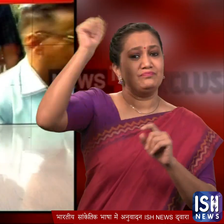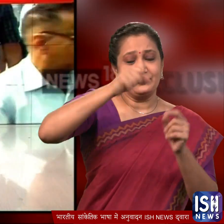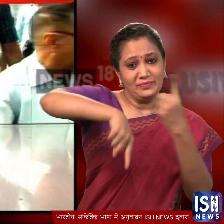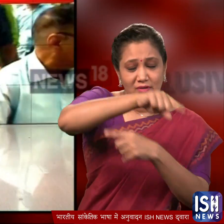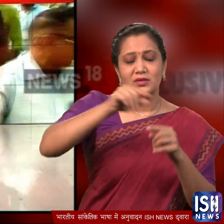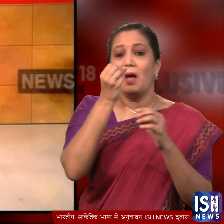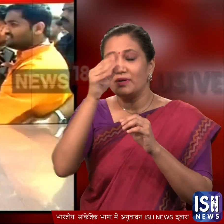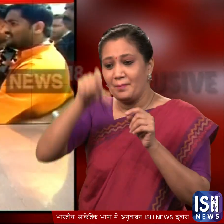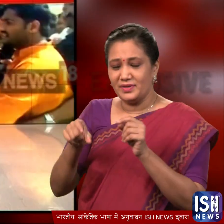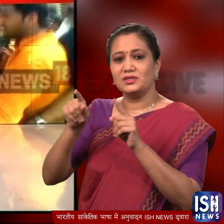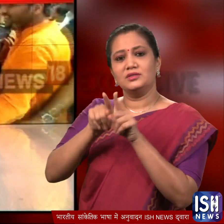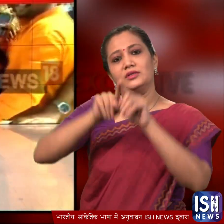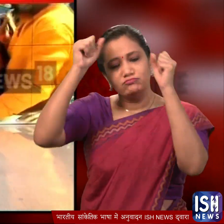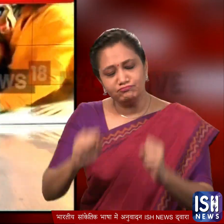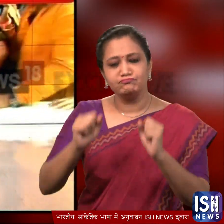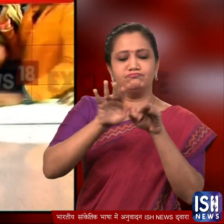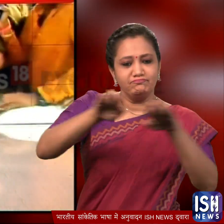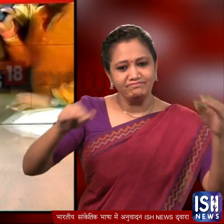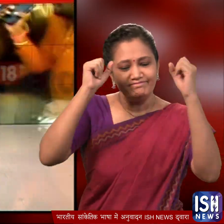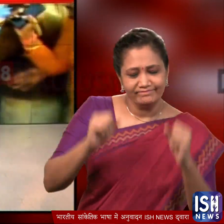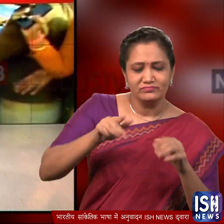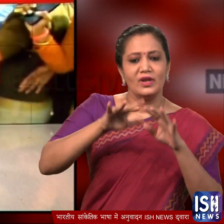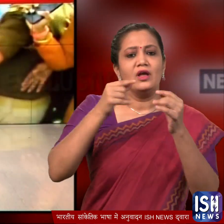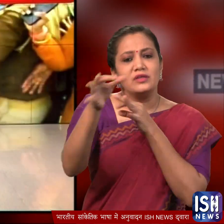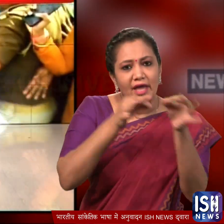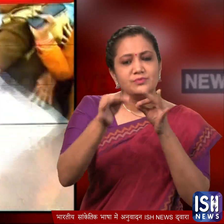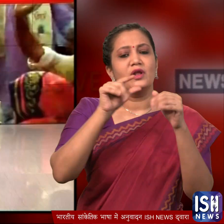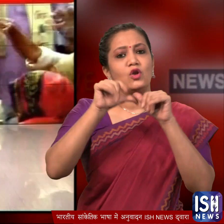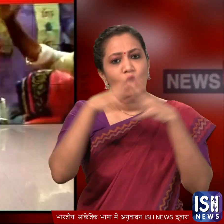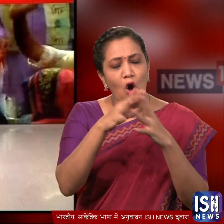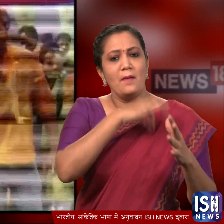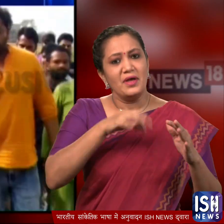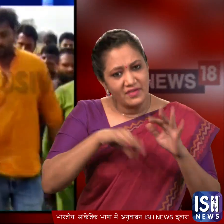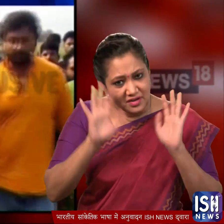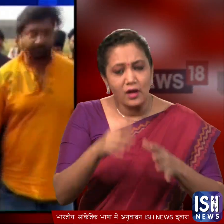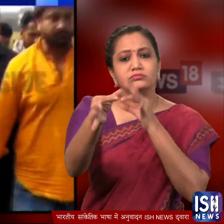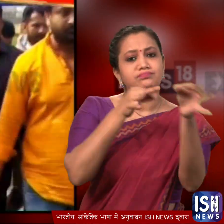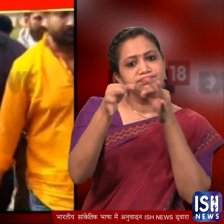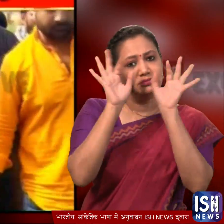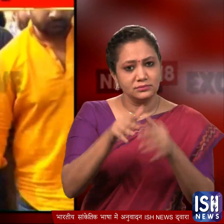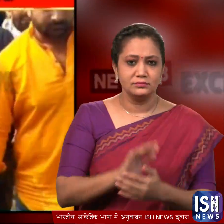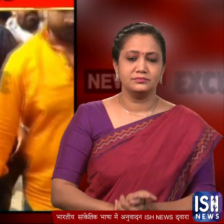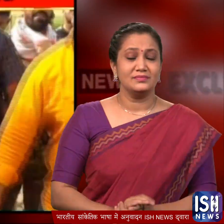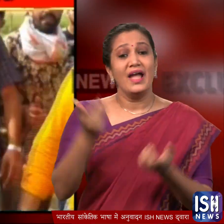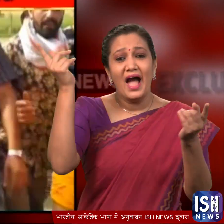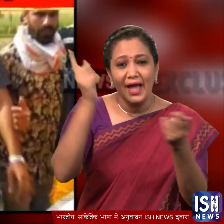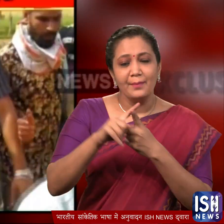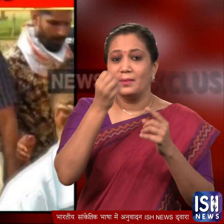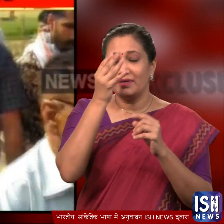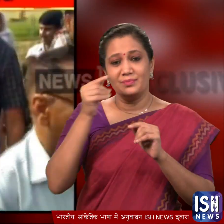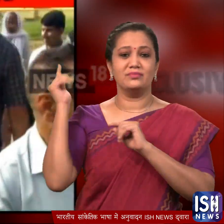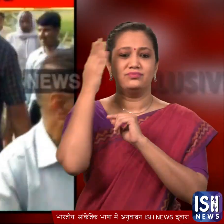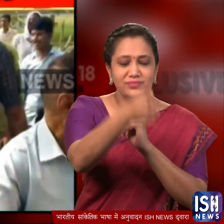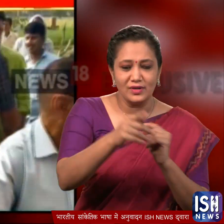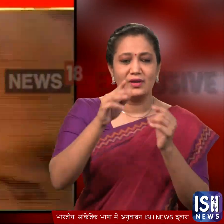बीच बीजेपी गांवों में चौपाल लगाकर किसानों को इन कानूनों के फायदे समझाने में जुटी है। और इसी मुहिम के तहत जब